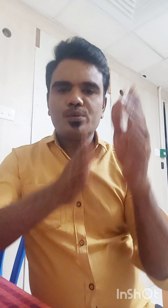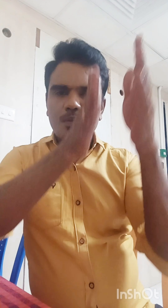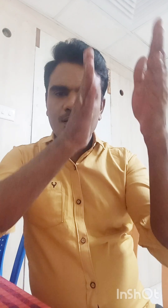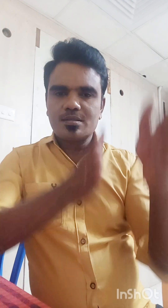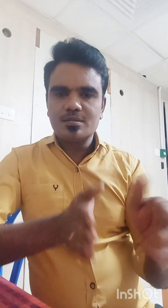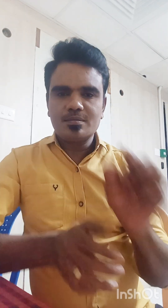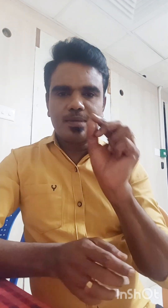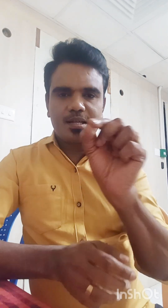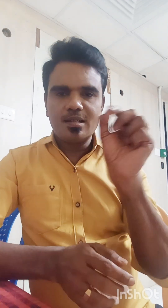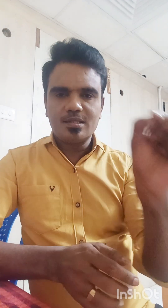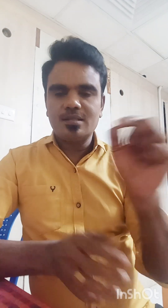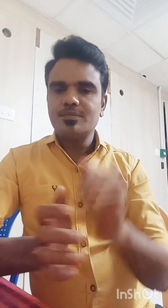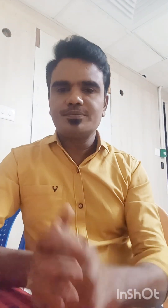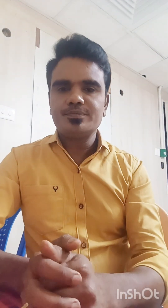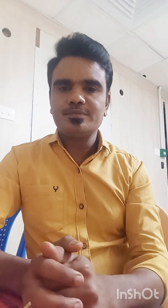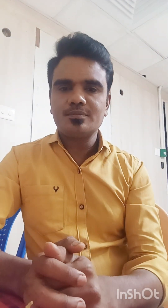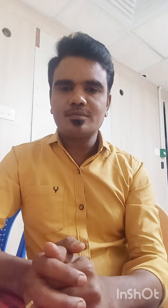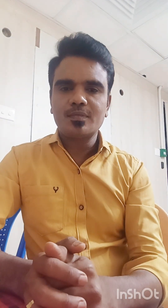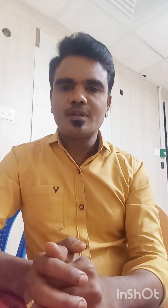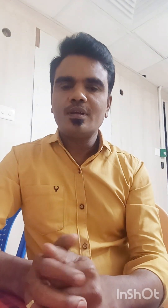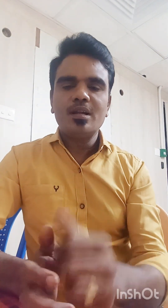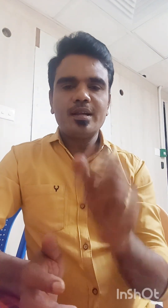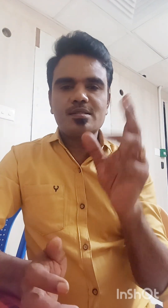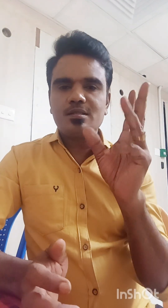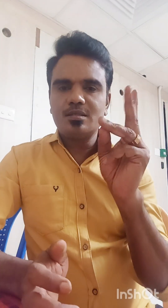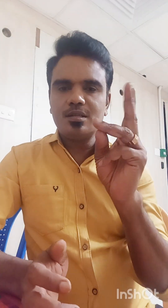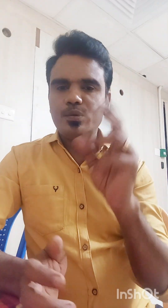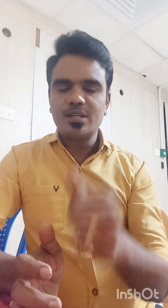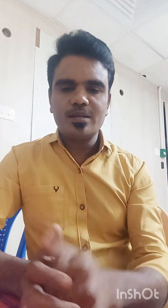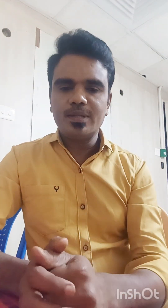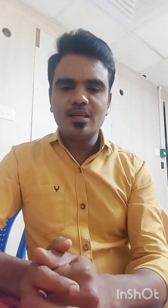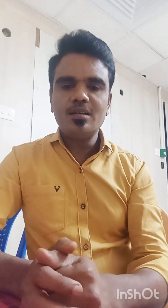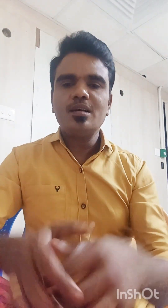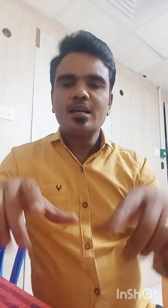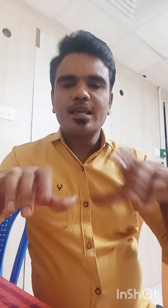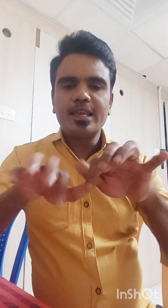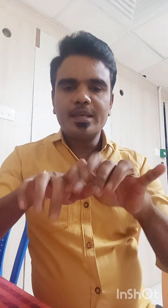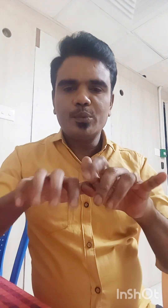பாக்ஸ் பட்டன் எழுதுறது. நெக்ஸ்ட்டு தேர்ட் ஒன் என்ன அப்படின்னா கீபோர்ட்.